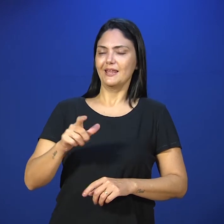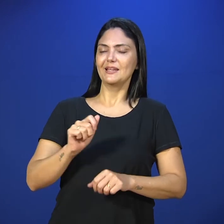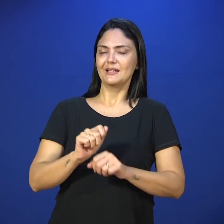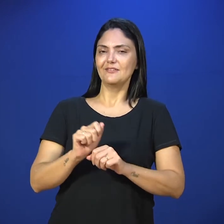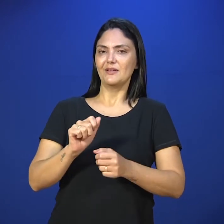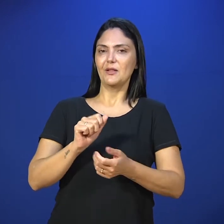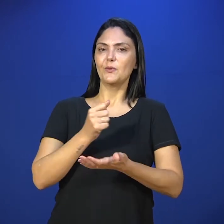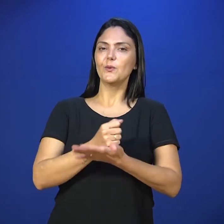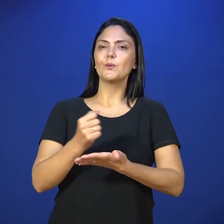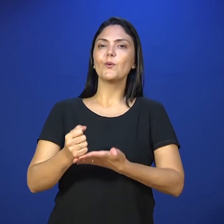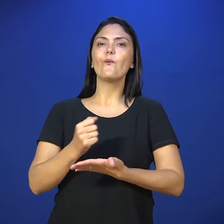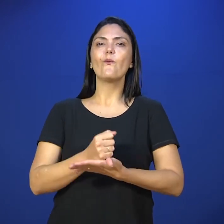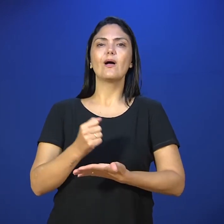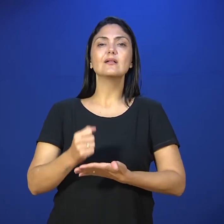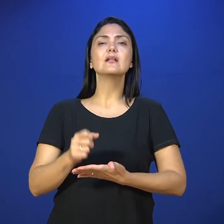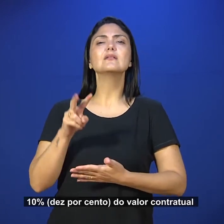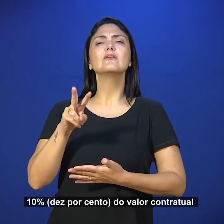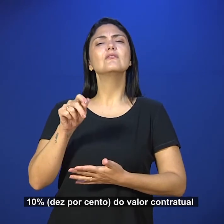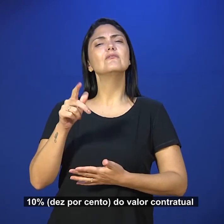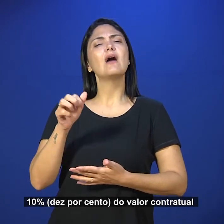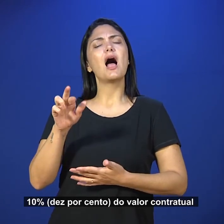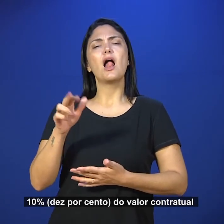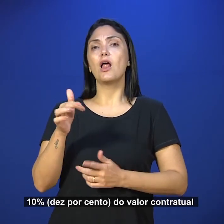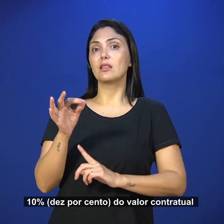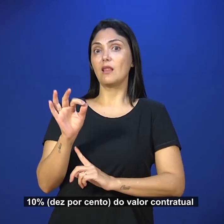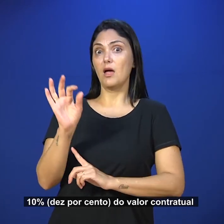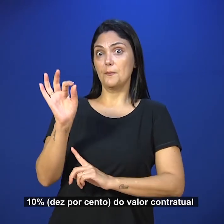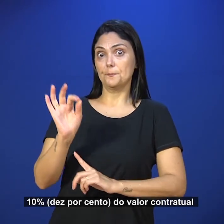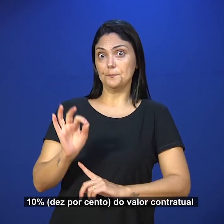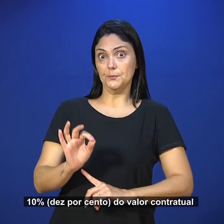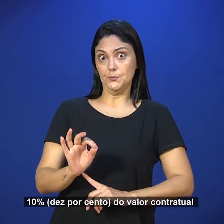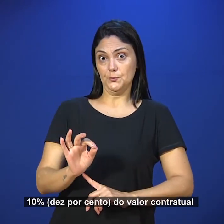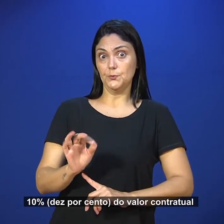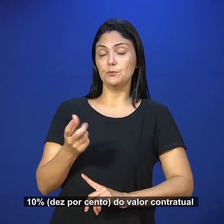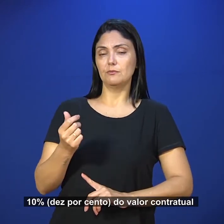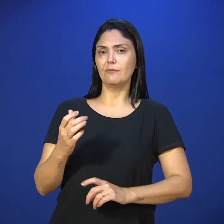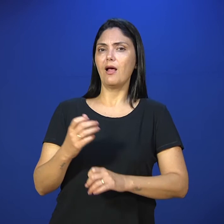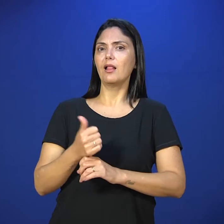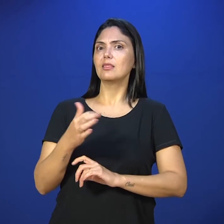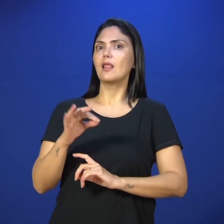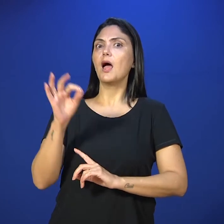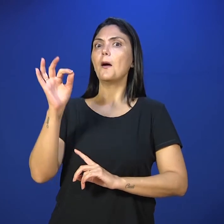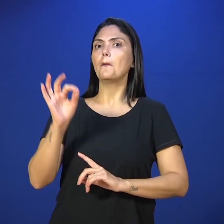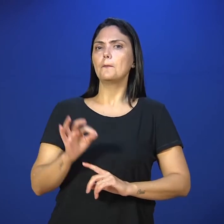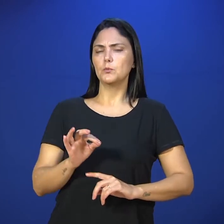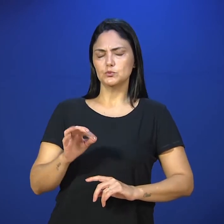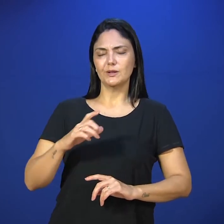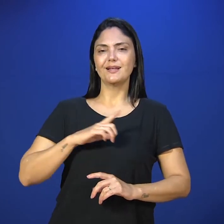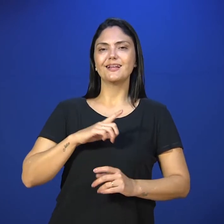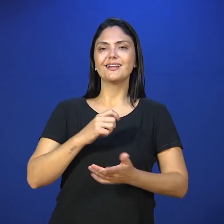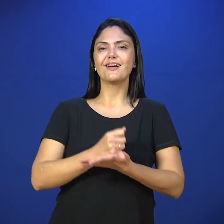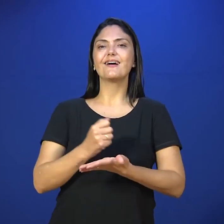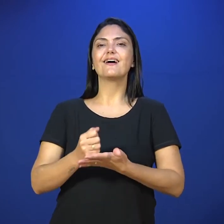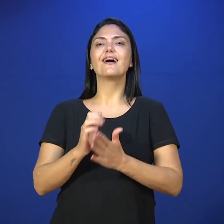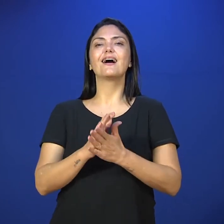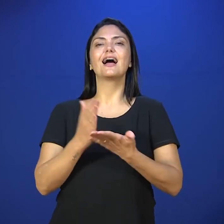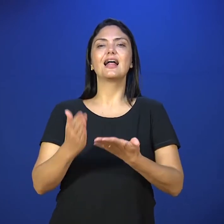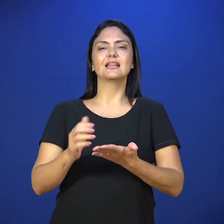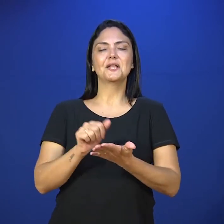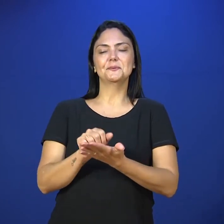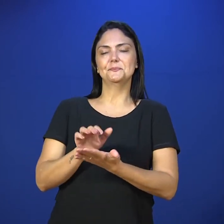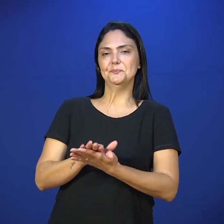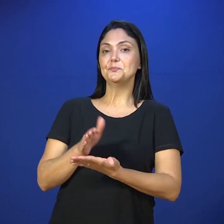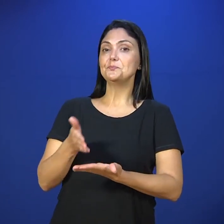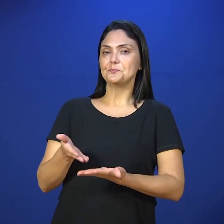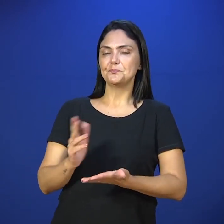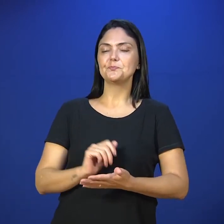disposição, além do valor correspondente a 10% do valor contratual estabelecido no termo de adesão a título de